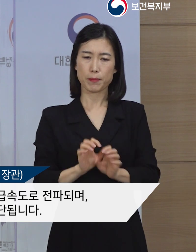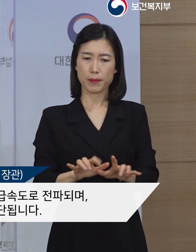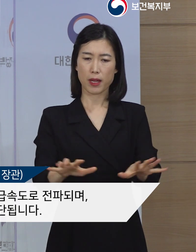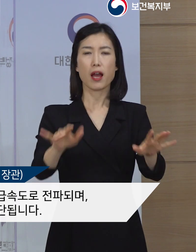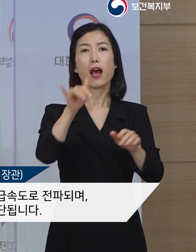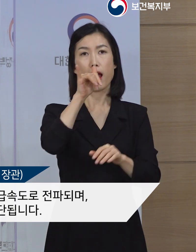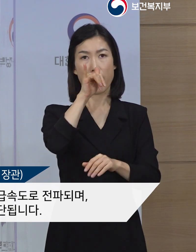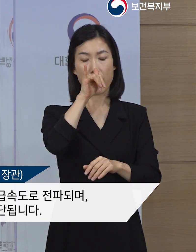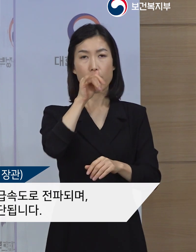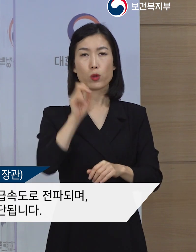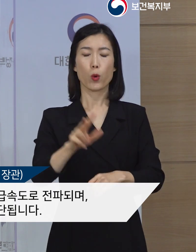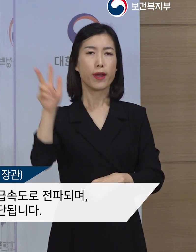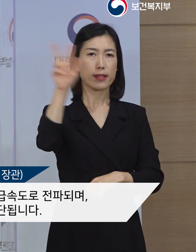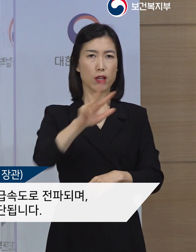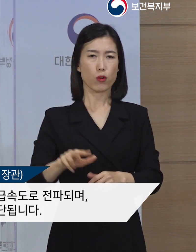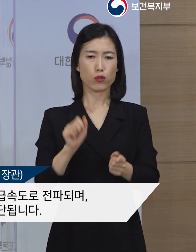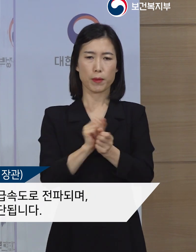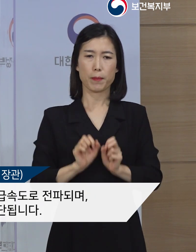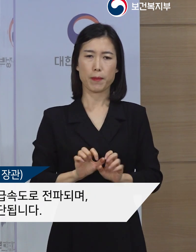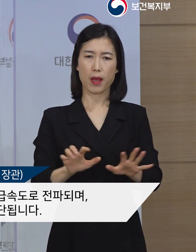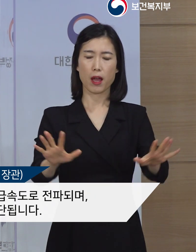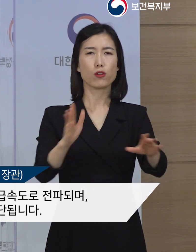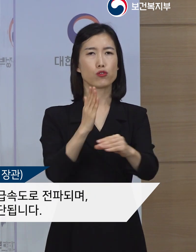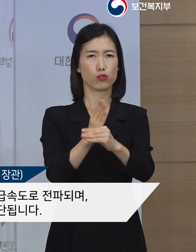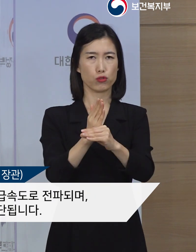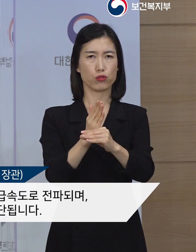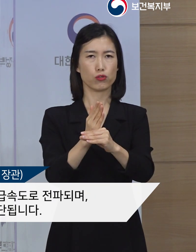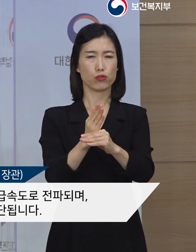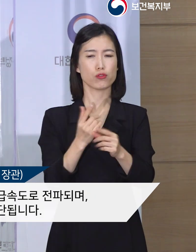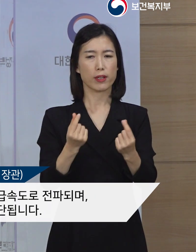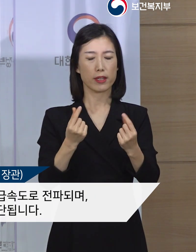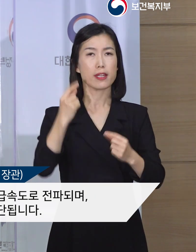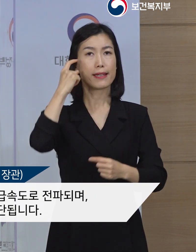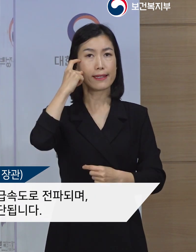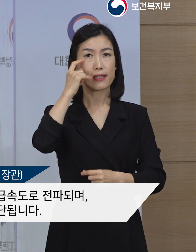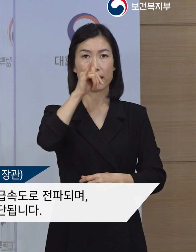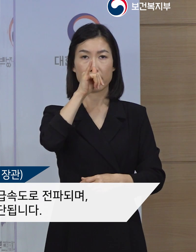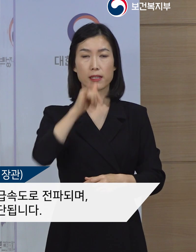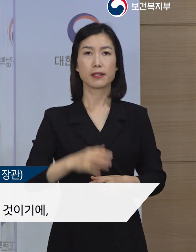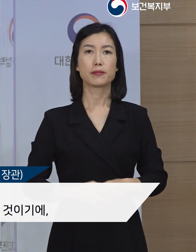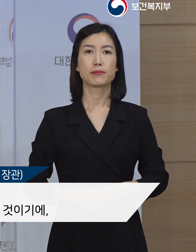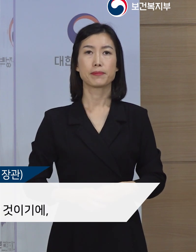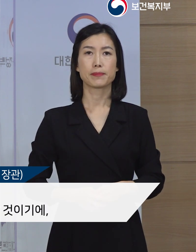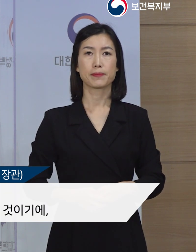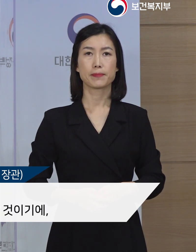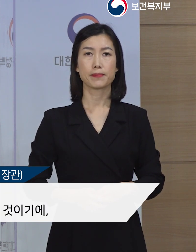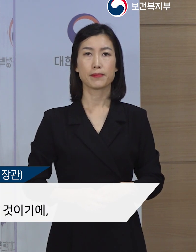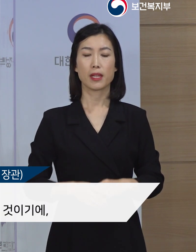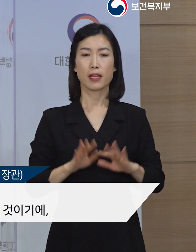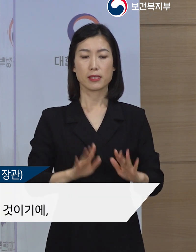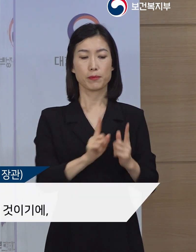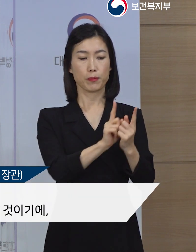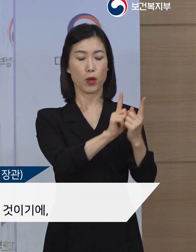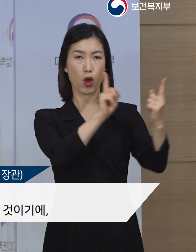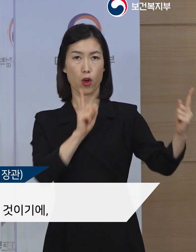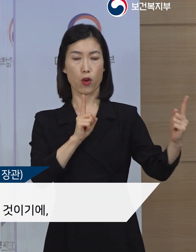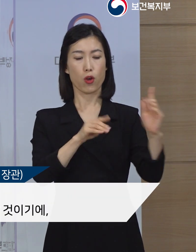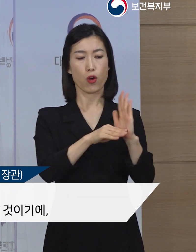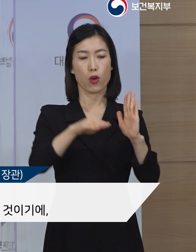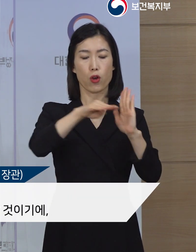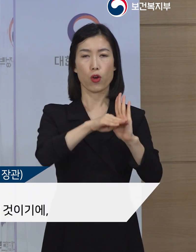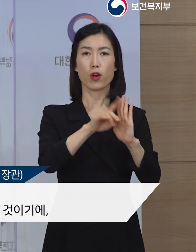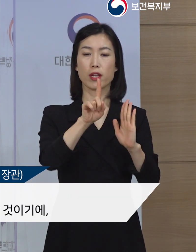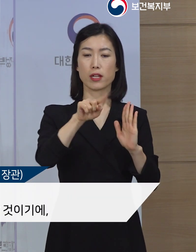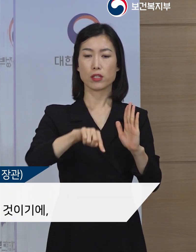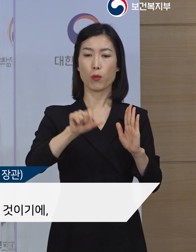전파되며 전국적 확산이 이루어지고 있는 상황으로 판단됩니다. 거리두기 단계를